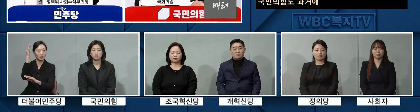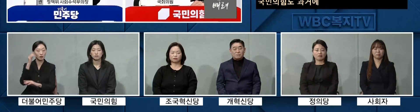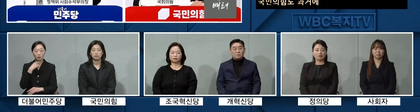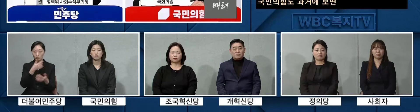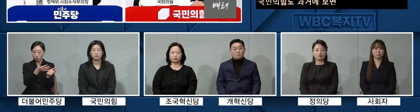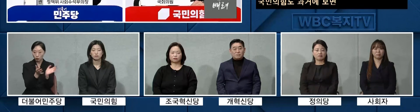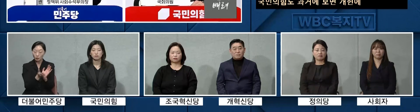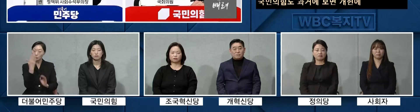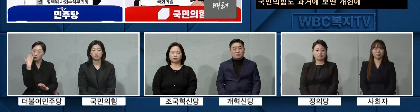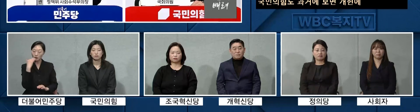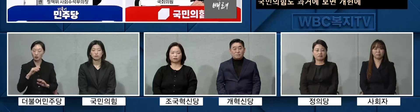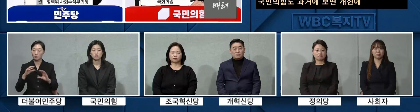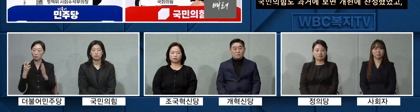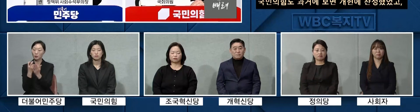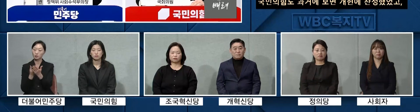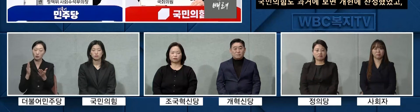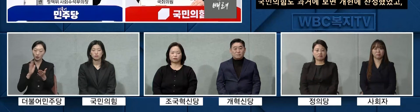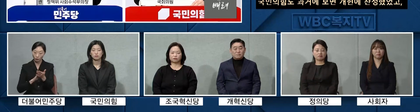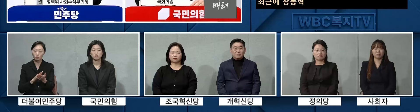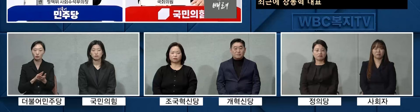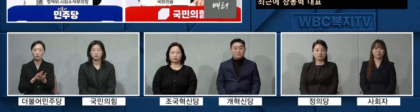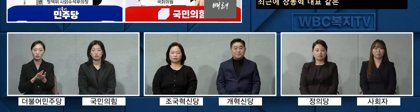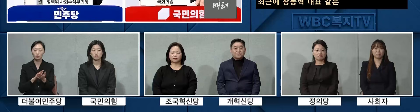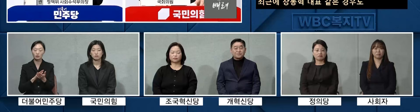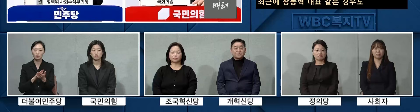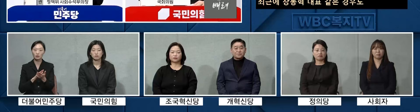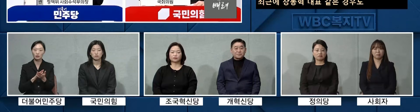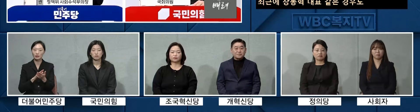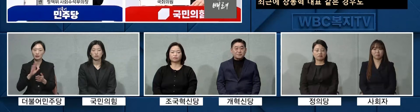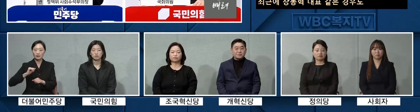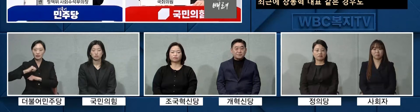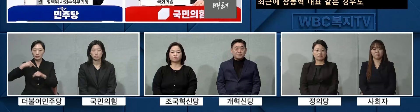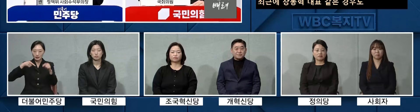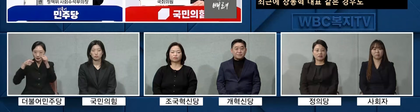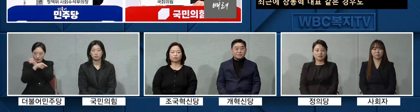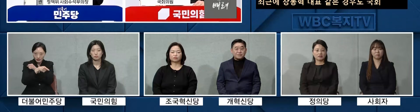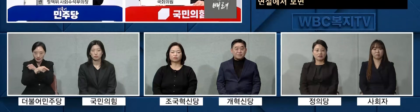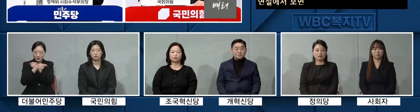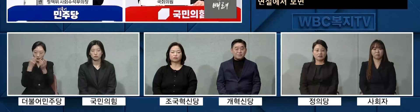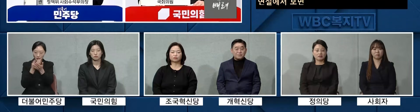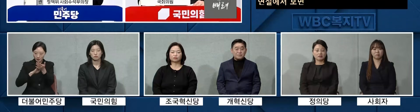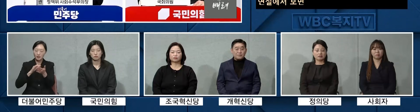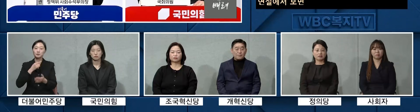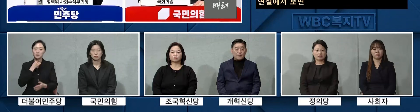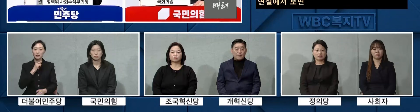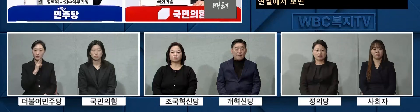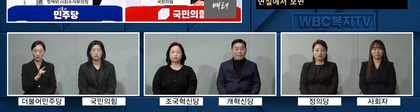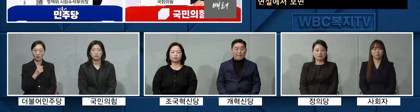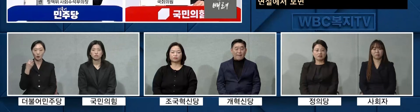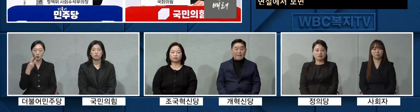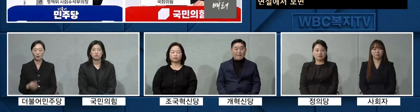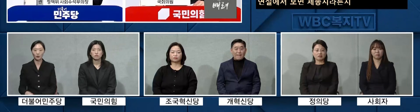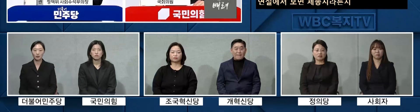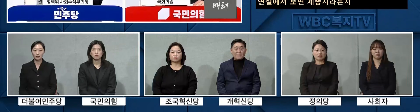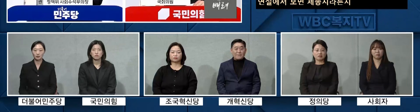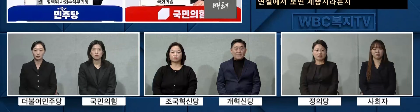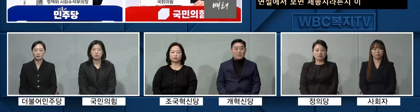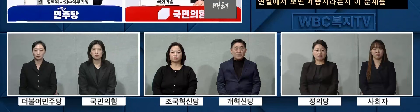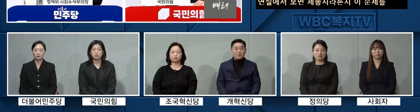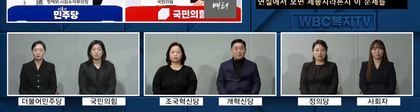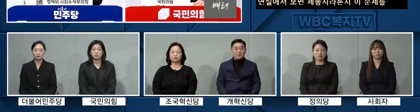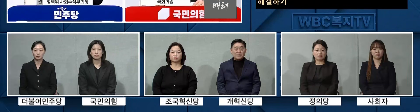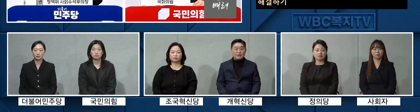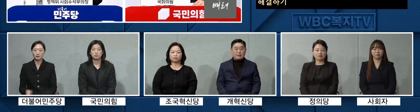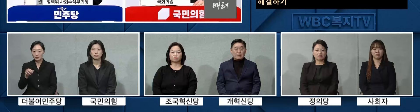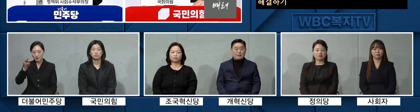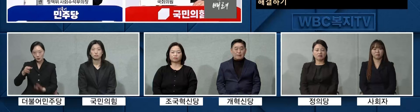최근에 장동혁 대표 같은 경우도 국회 연설에서 보면 세종시라든지 이 문제를 해결하기 위한 개헌을 얘기한 바가